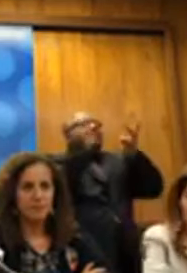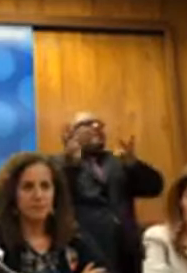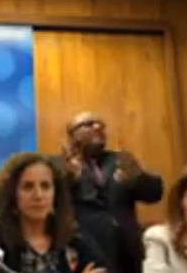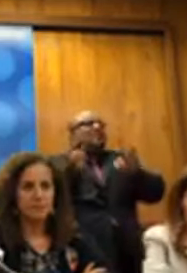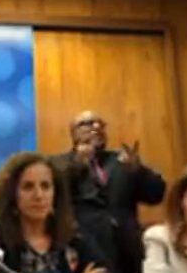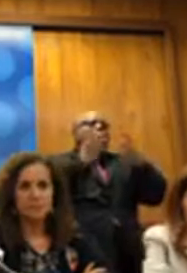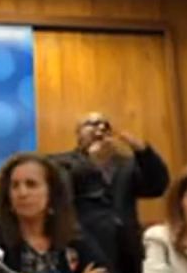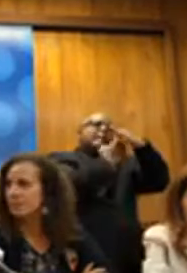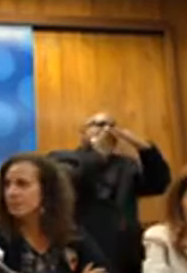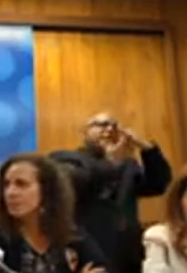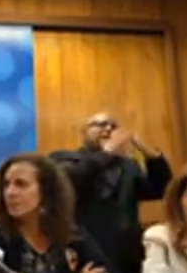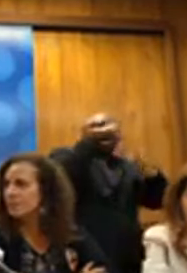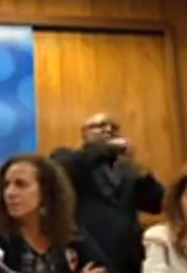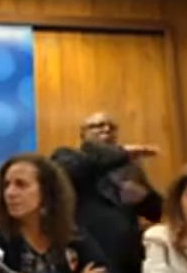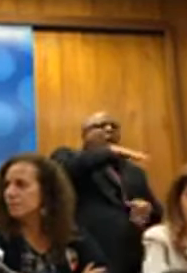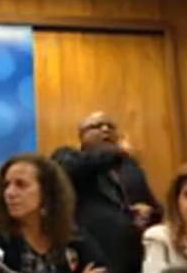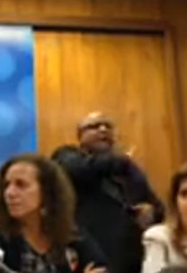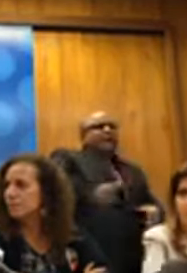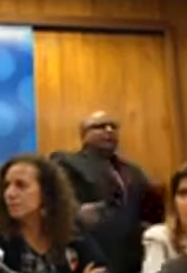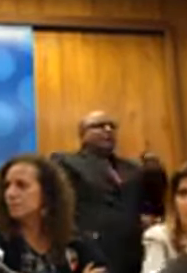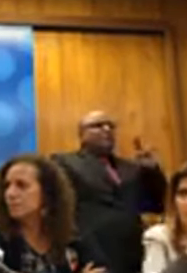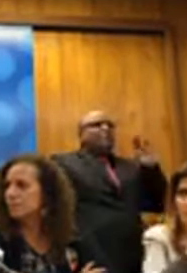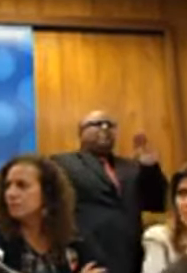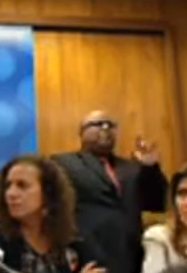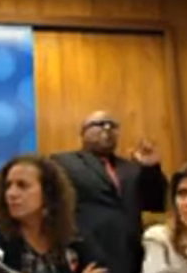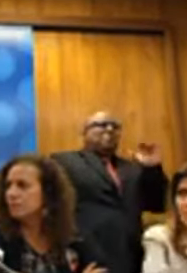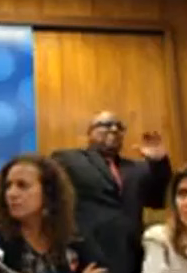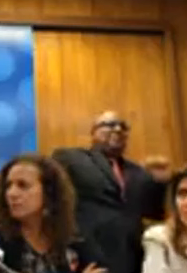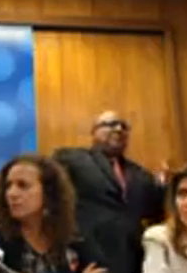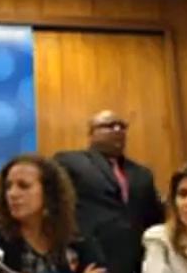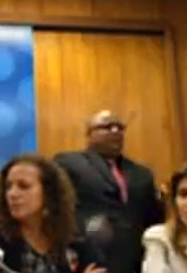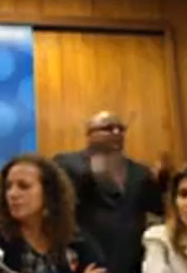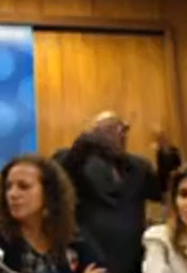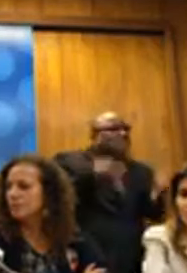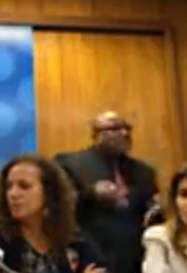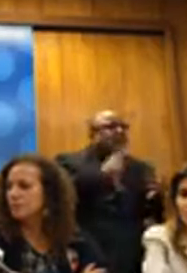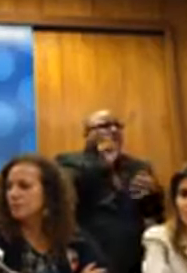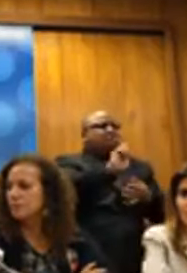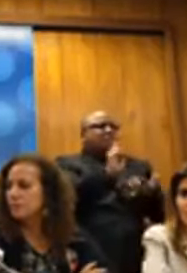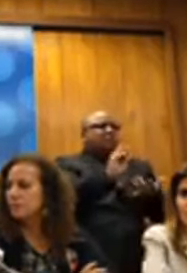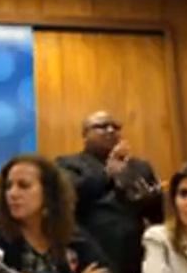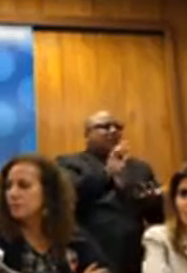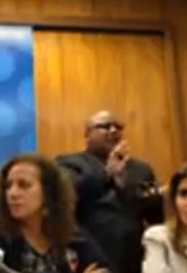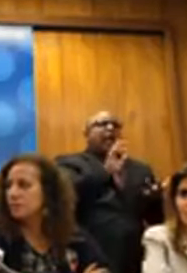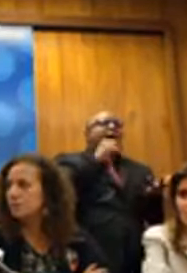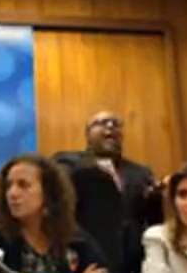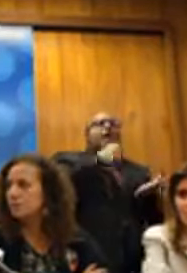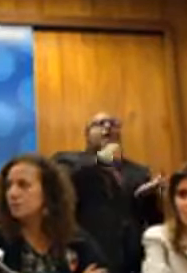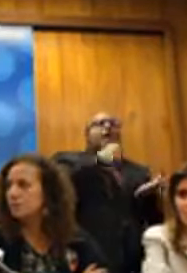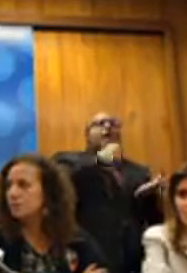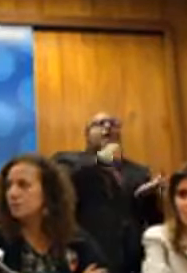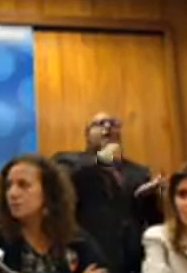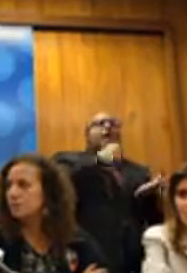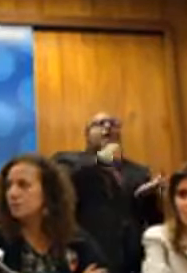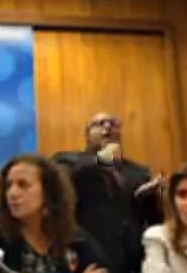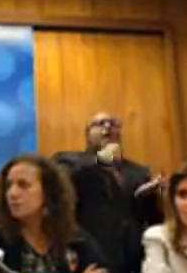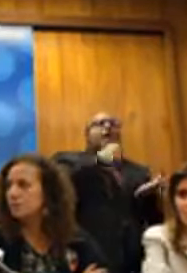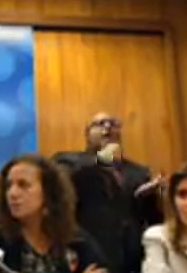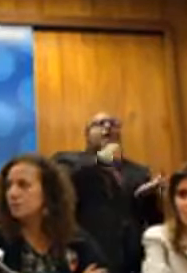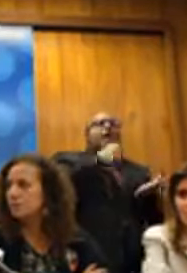pública, porque é uma forma de privatização da segurança pública. Você diz, olha, eu não tenho dinheiro para contratar policial,